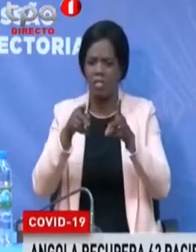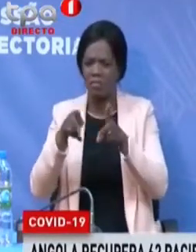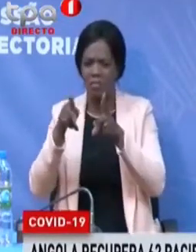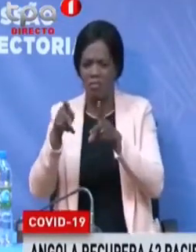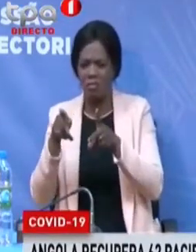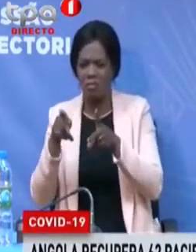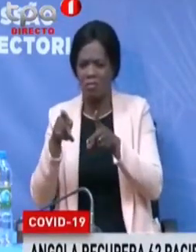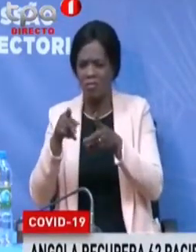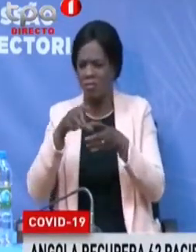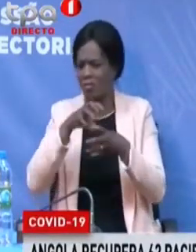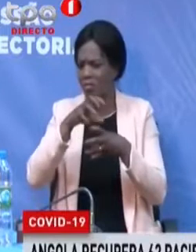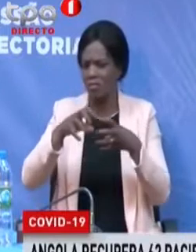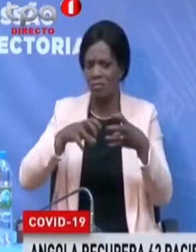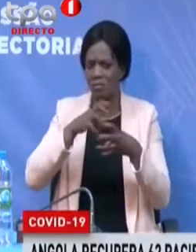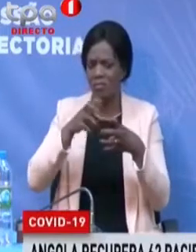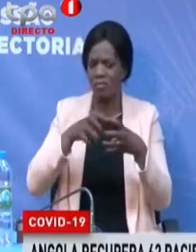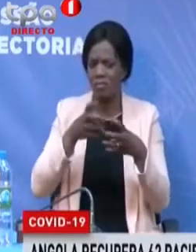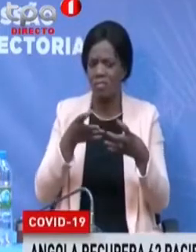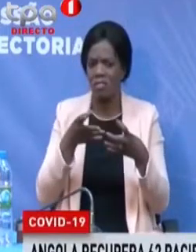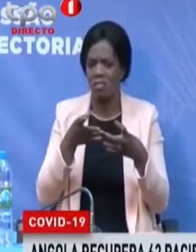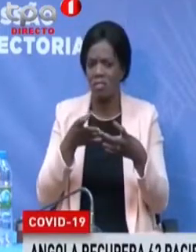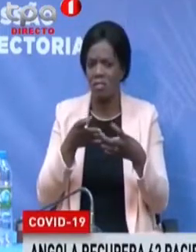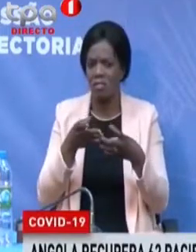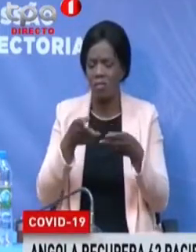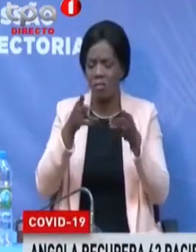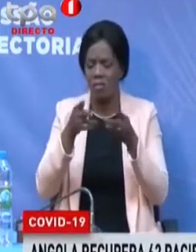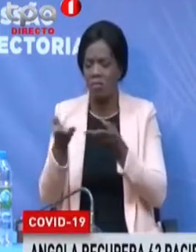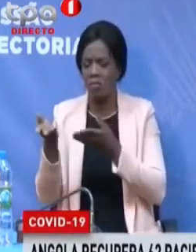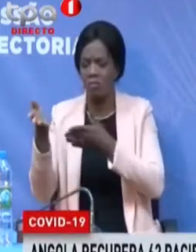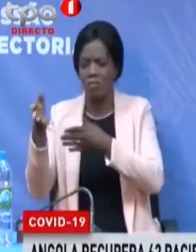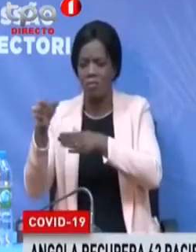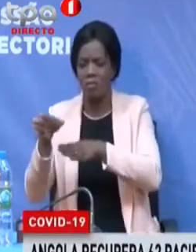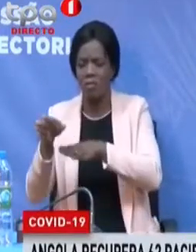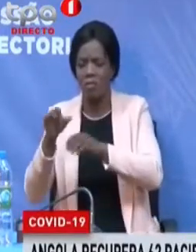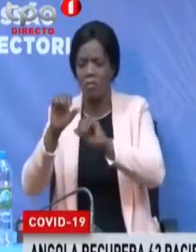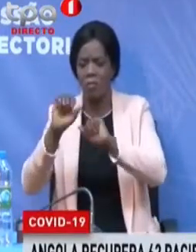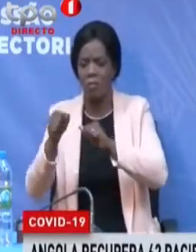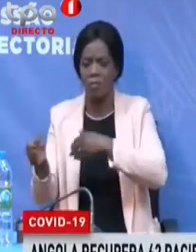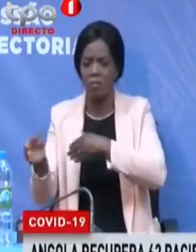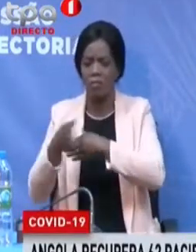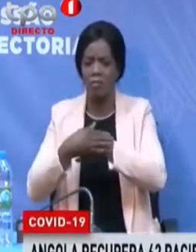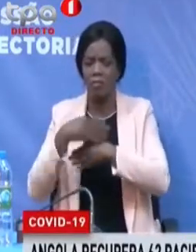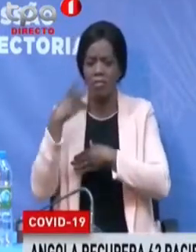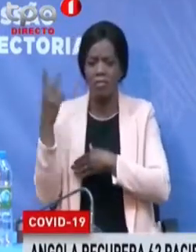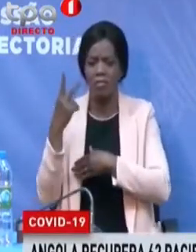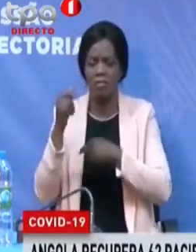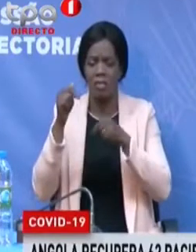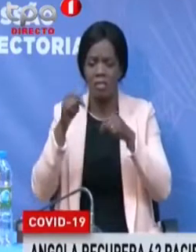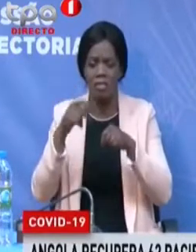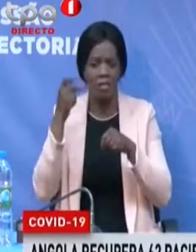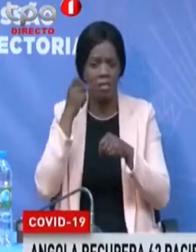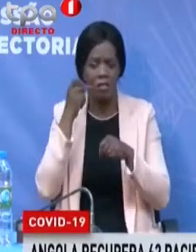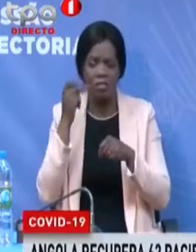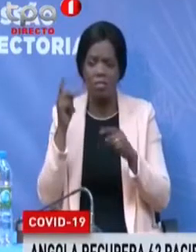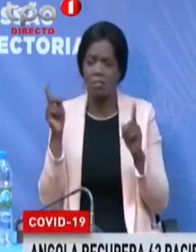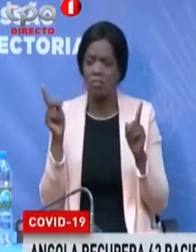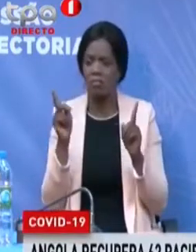Então, é comum, portanto, em Angola, e a nossa epidemiologia, e que se aproxima muito na classificação